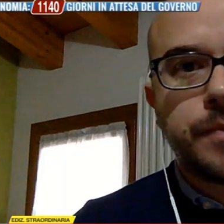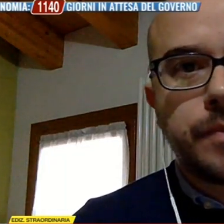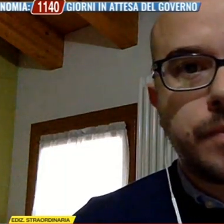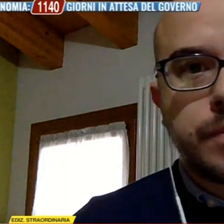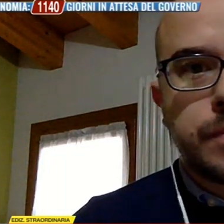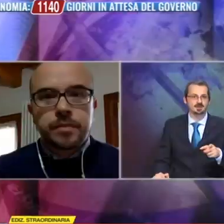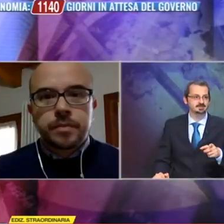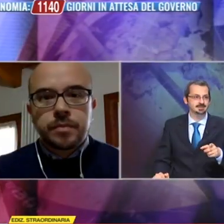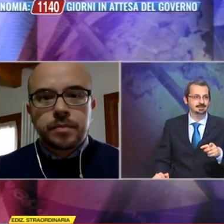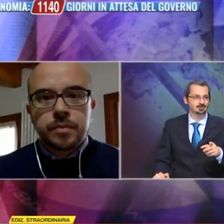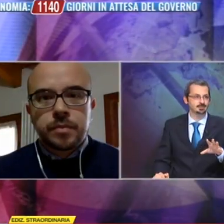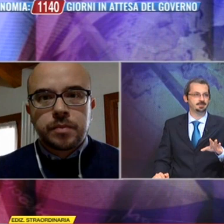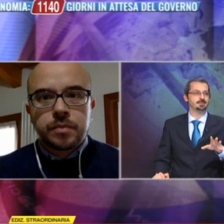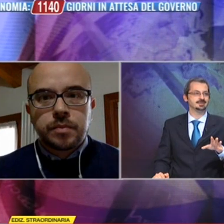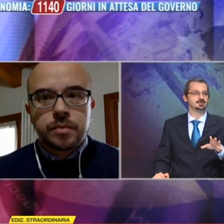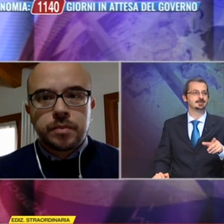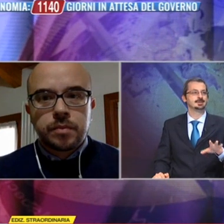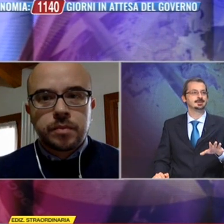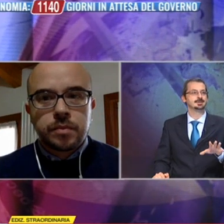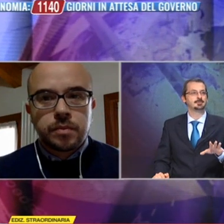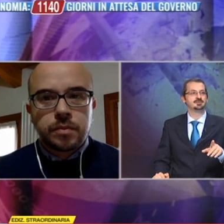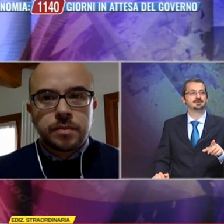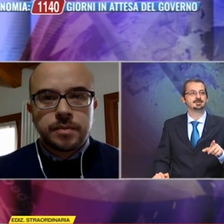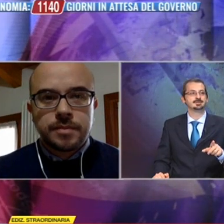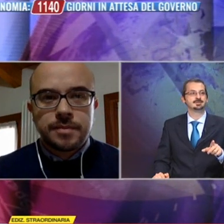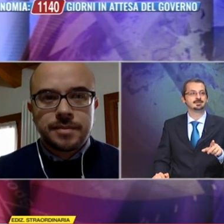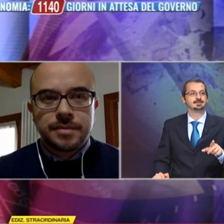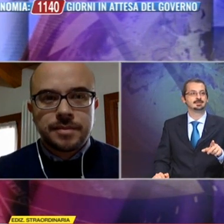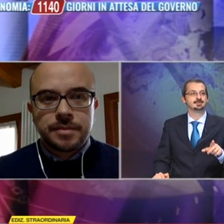Partito Democratico. Gianangelo Boff, mi sente? Lo vedo perplesso. Boff?